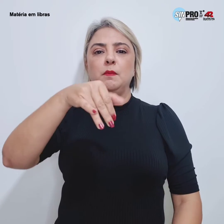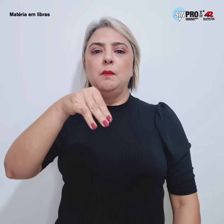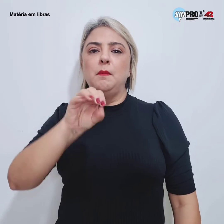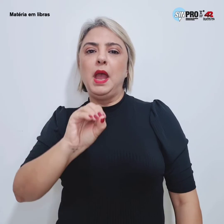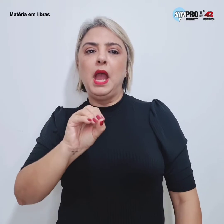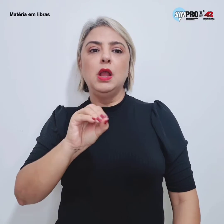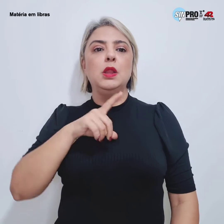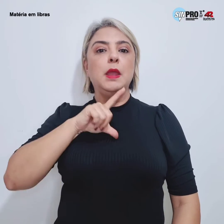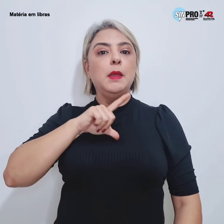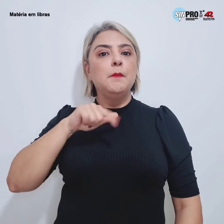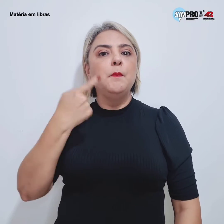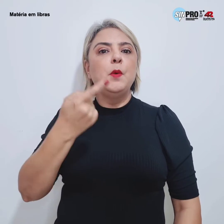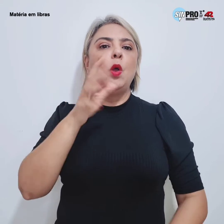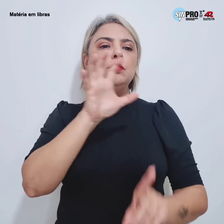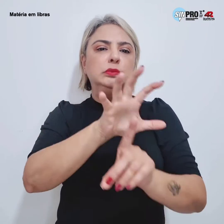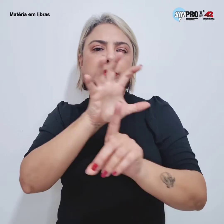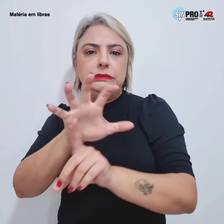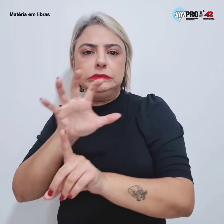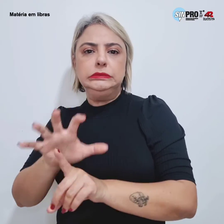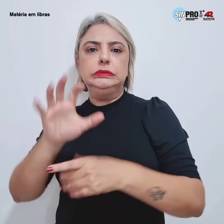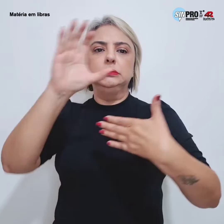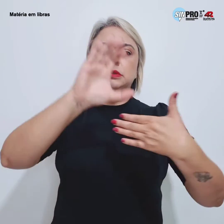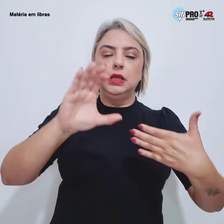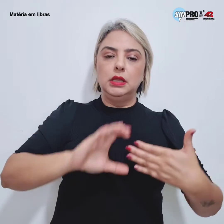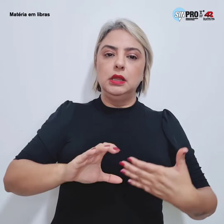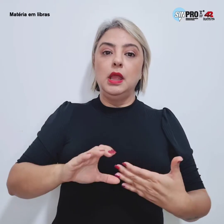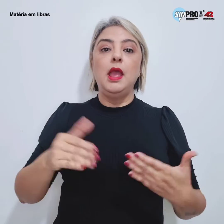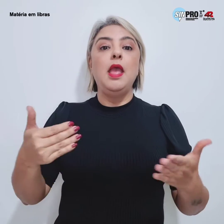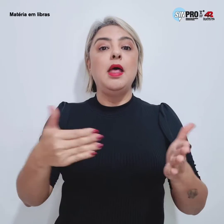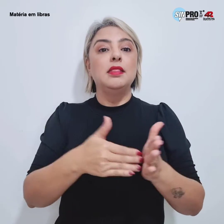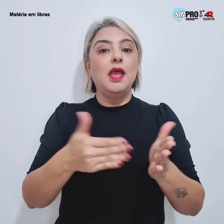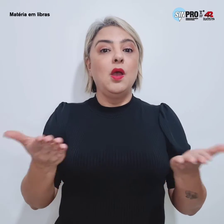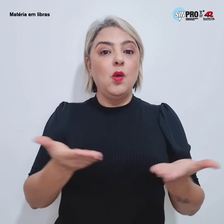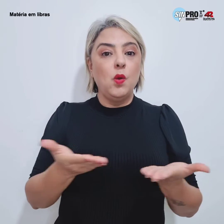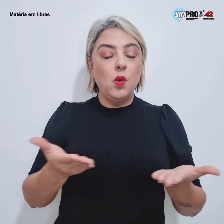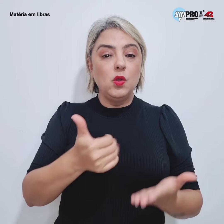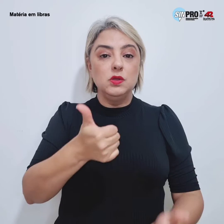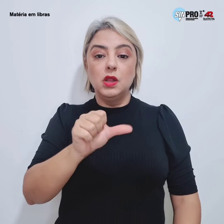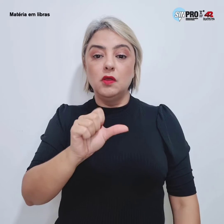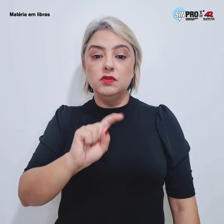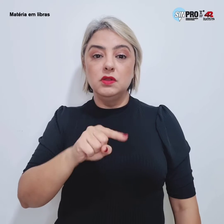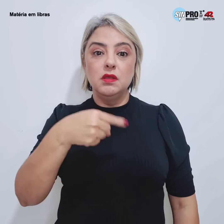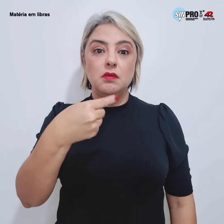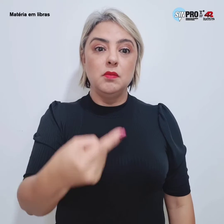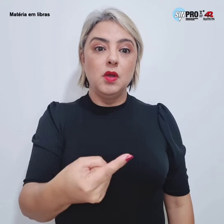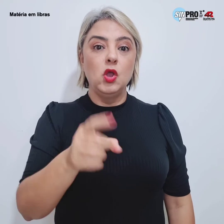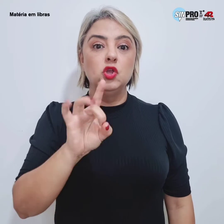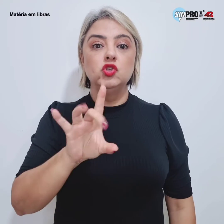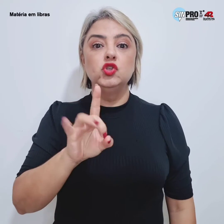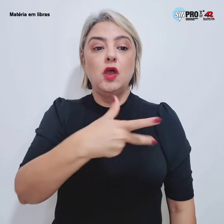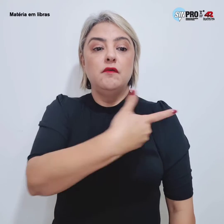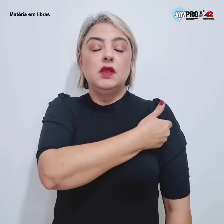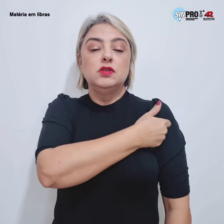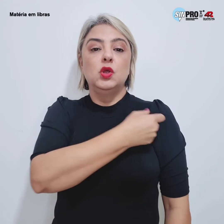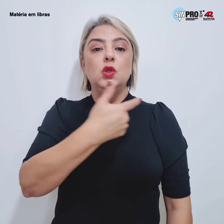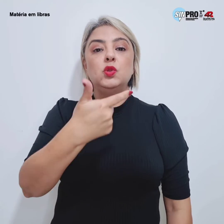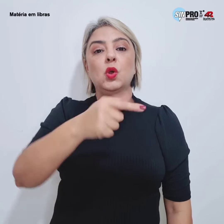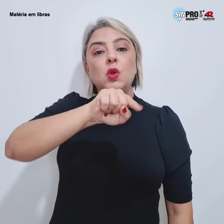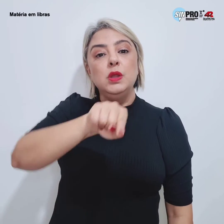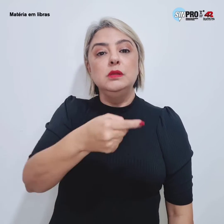de maio, depois de muita pressão da categoria, e até agora, 19 dias depois, só vacinou 2